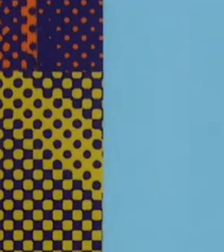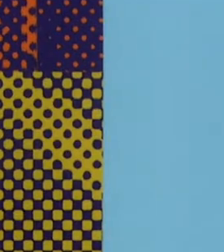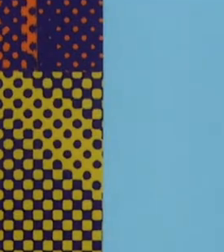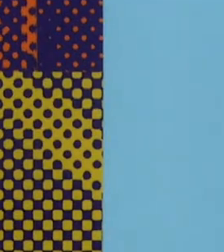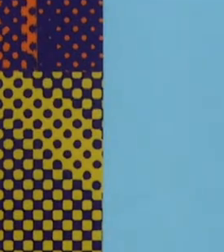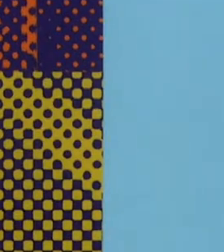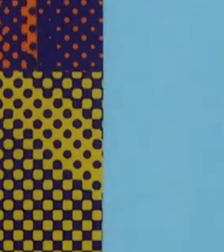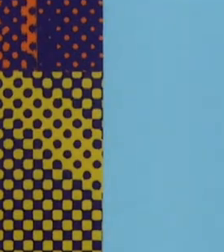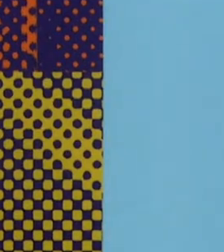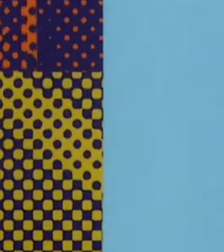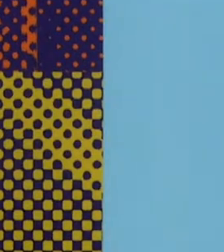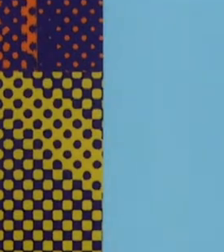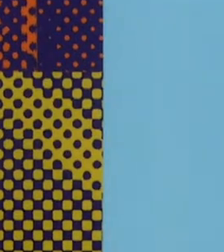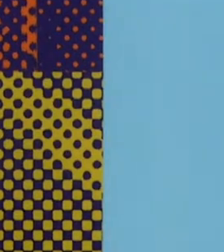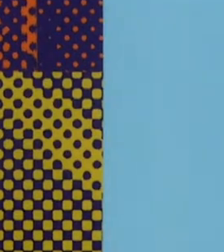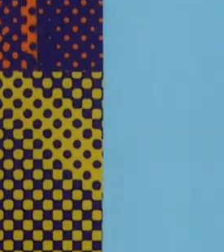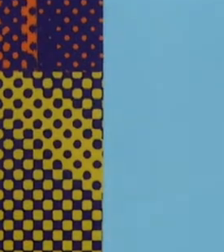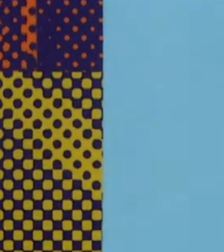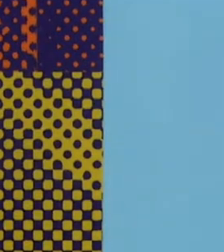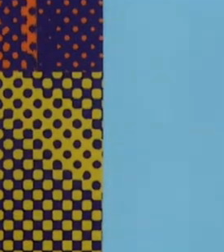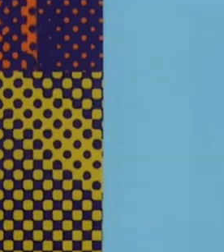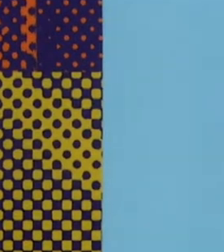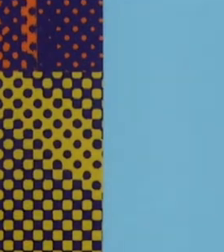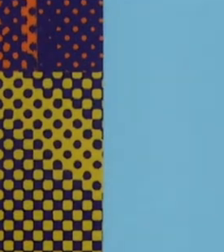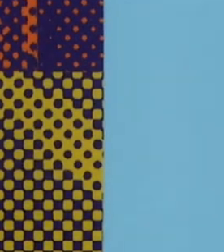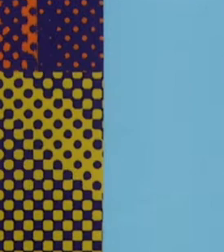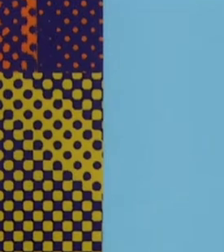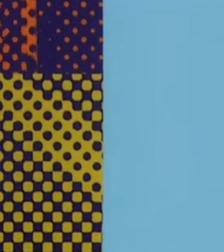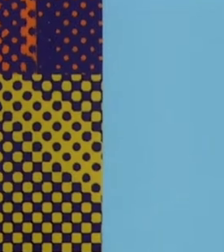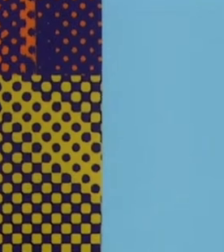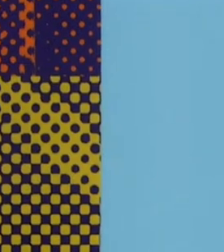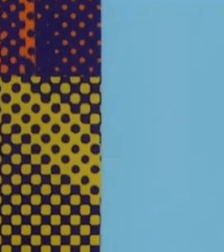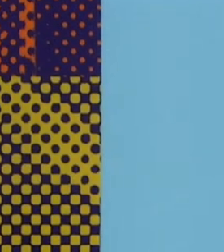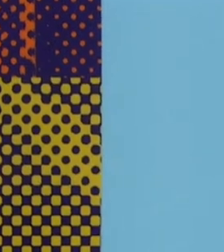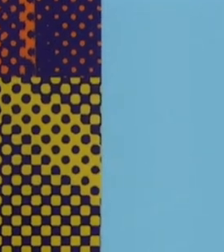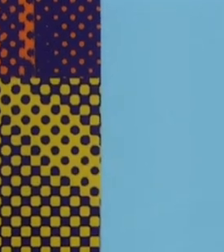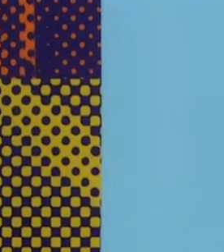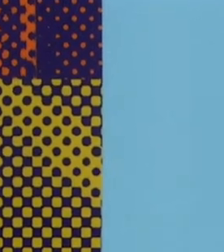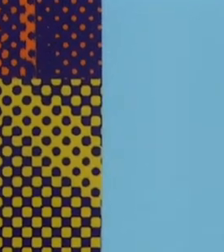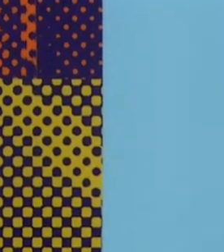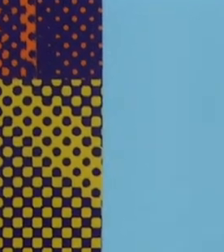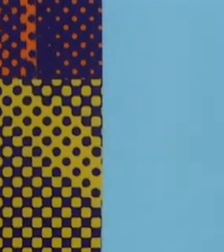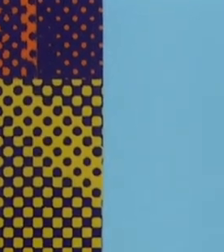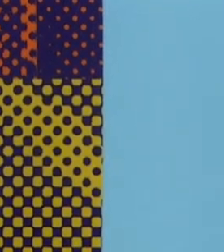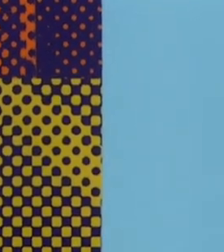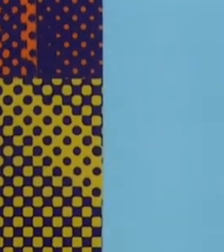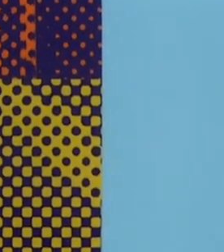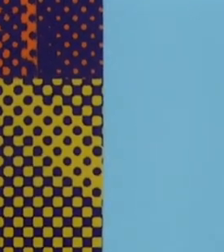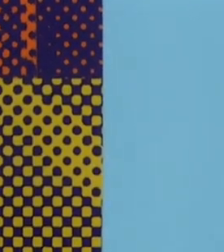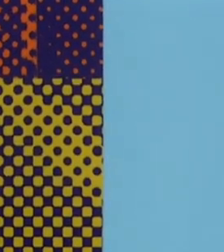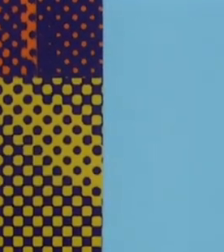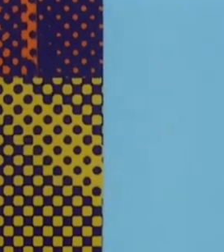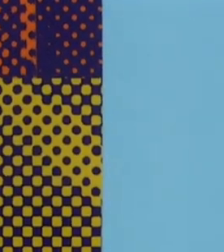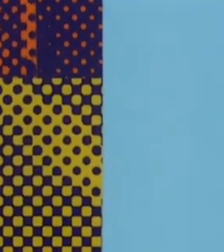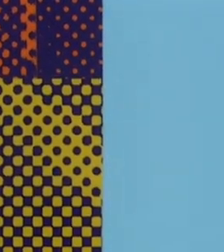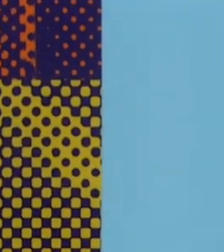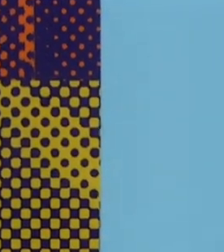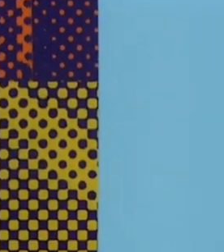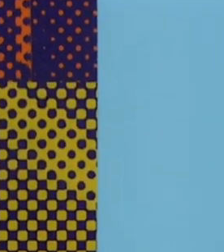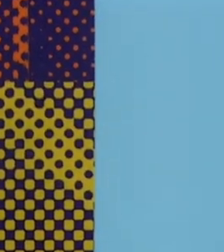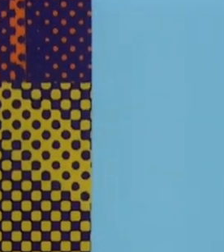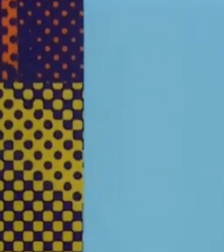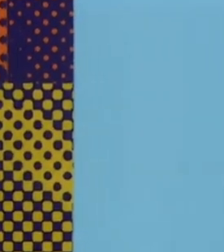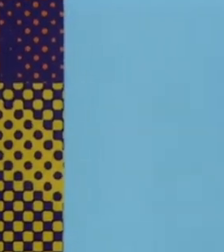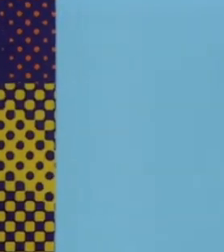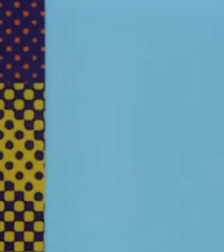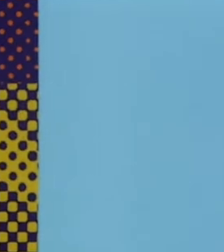viktiga. Arbetsmarknad, hur får vi in kvinnor till exempel med annan bakgrund som har kommit till Sverige in på arbetsmarknaden, som inte kanske direkt har koppling